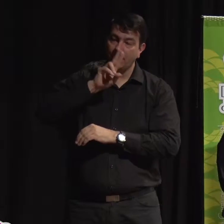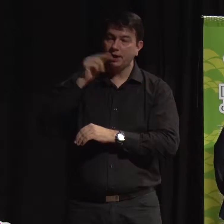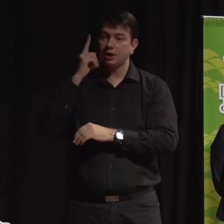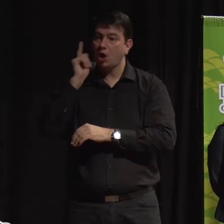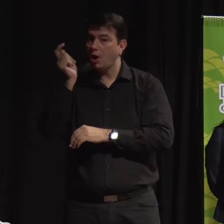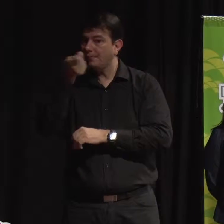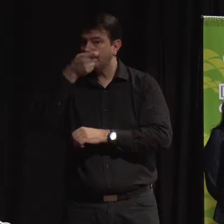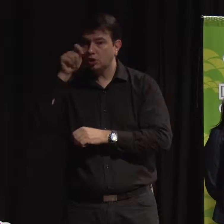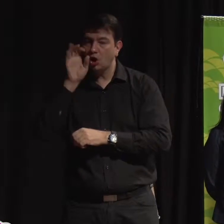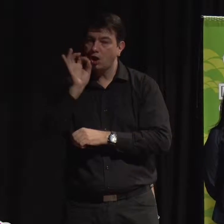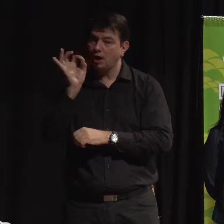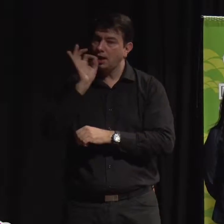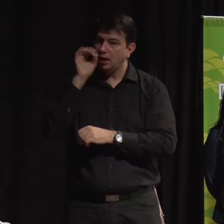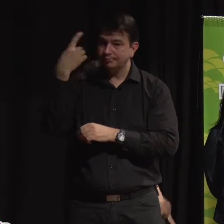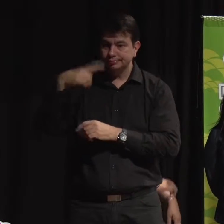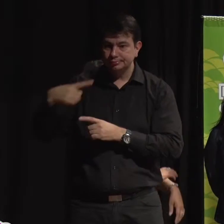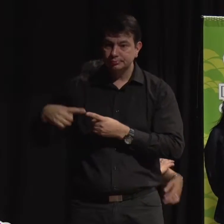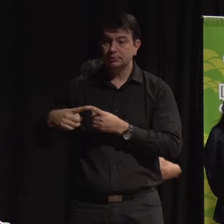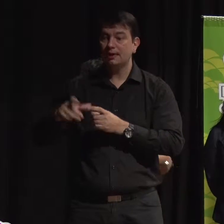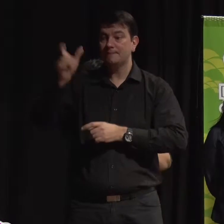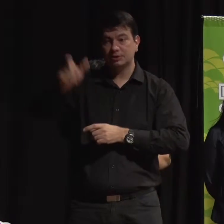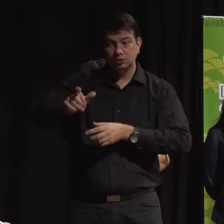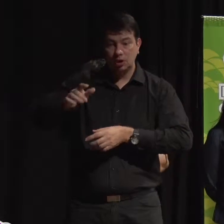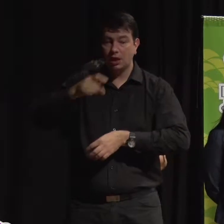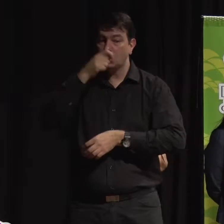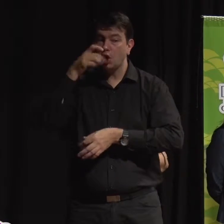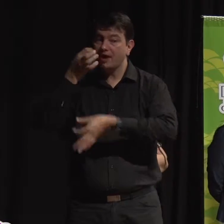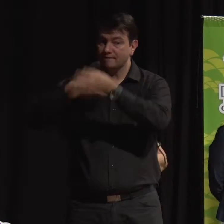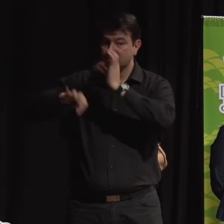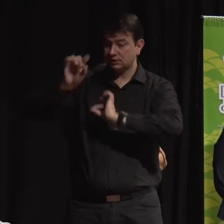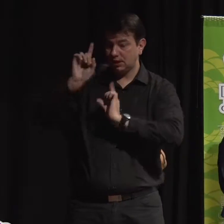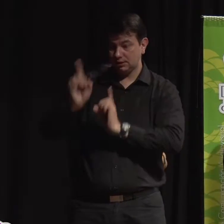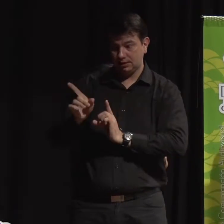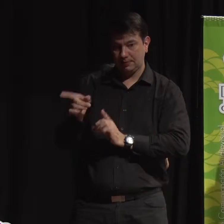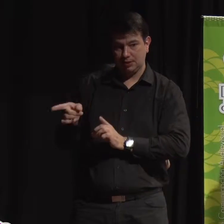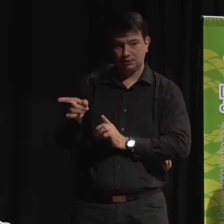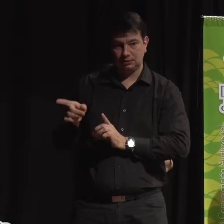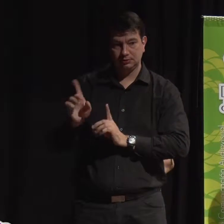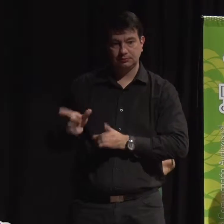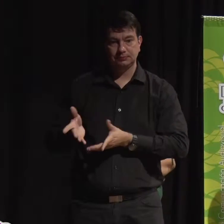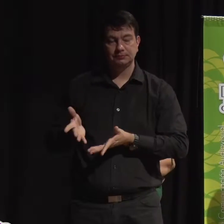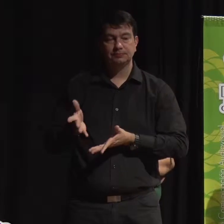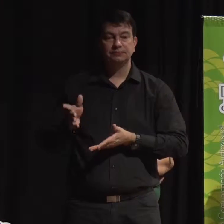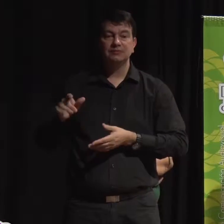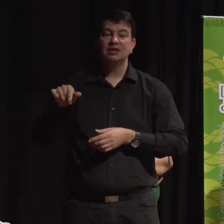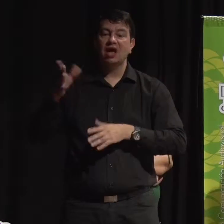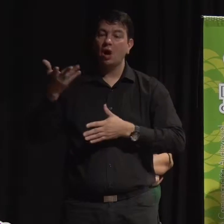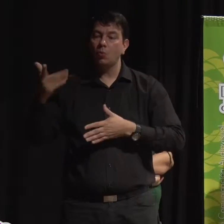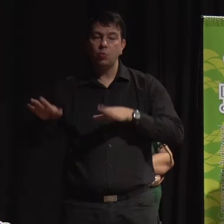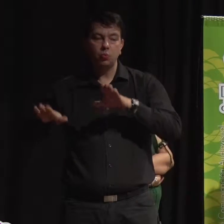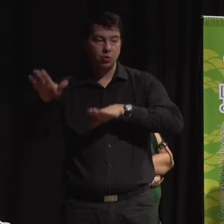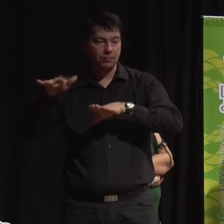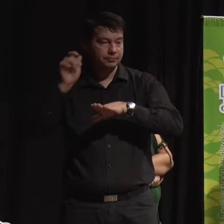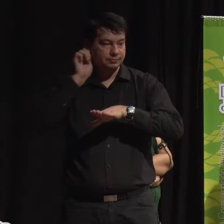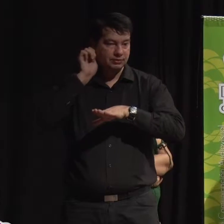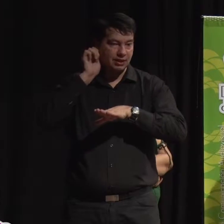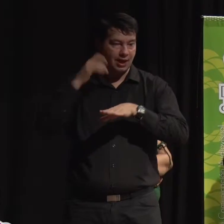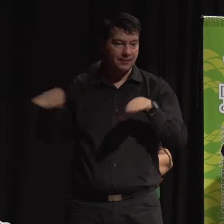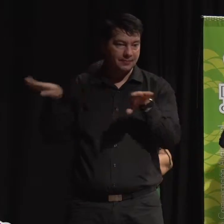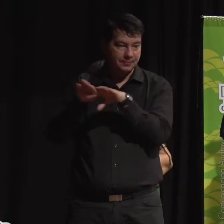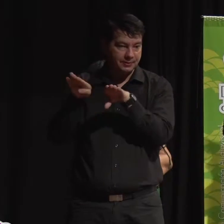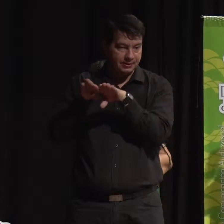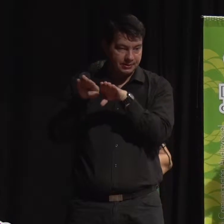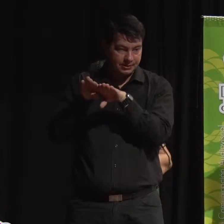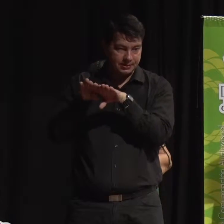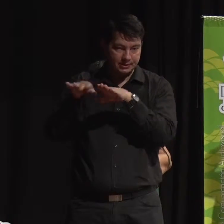se drogan y gente y también vende droga varios de ellos son de nuestra edad y mucho más